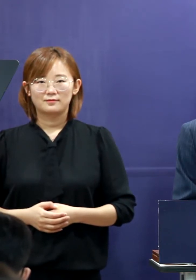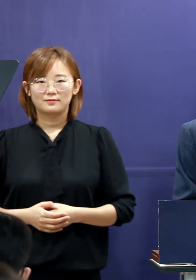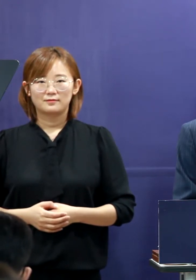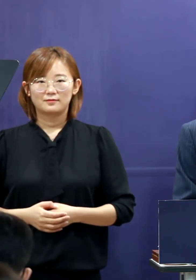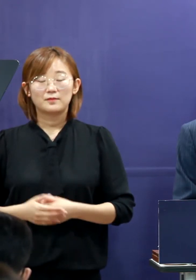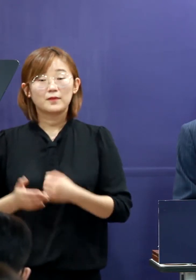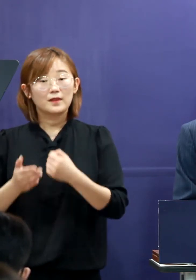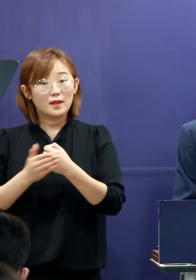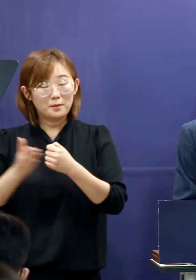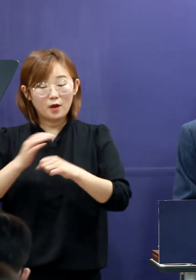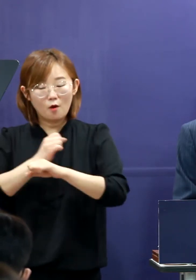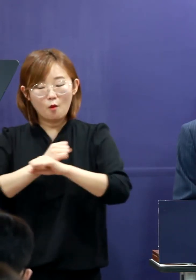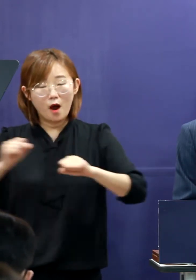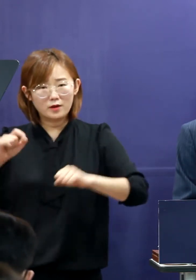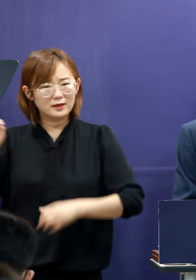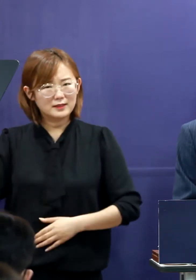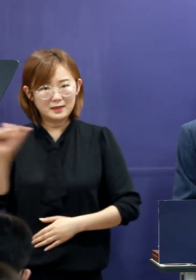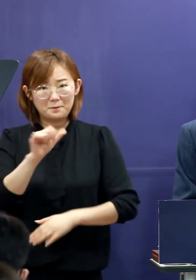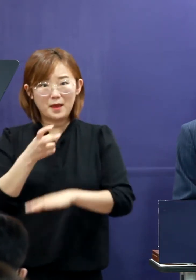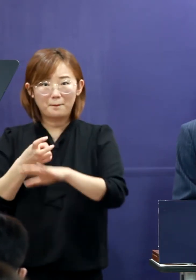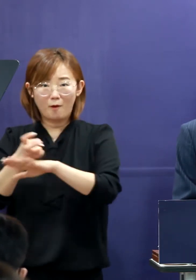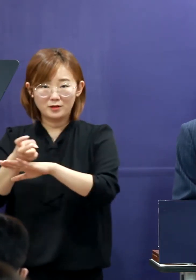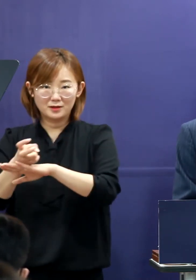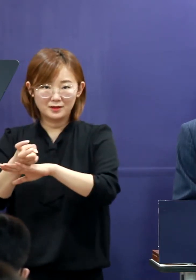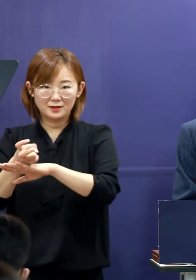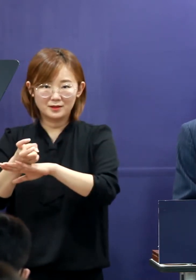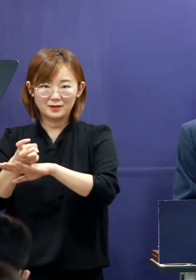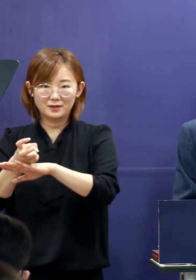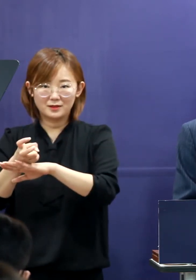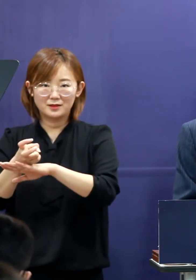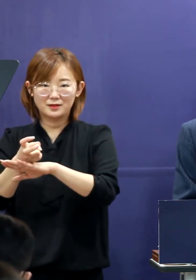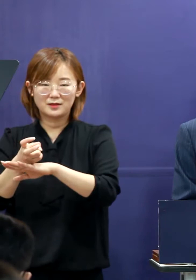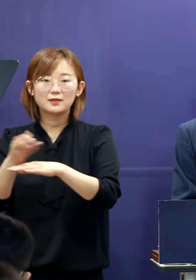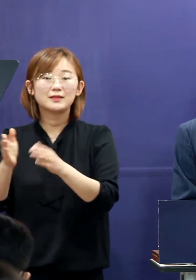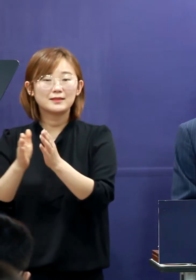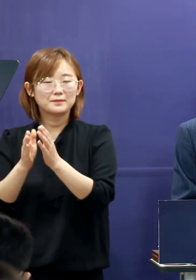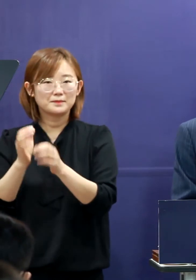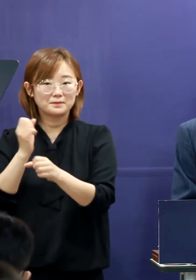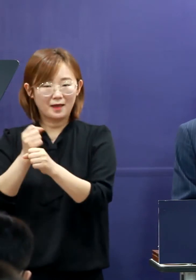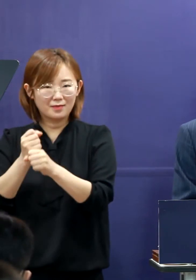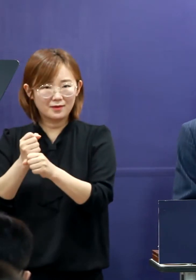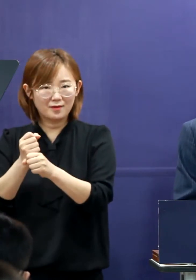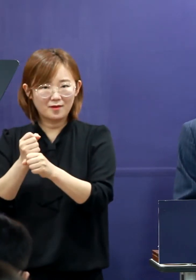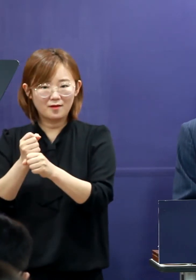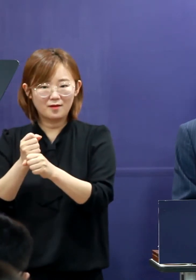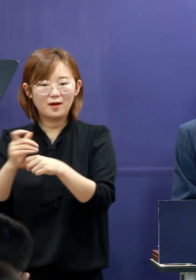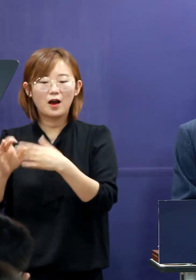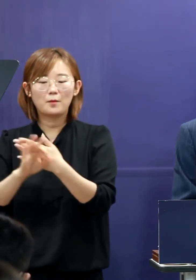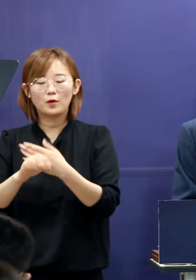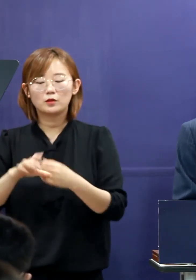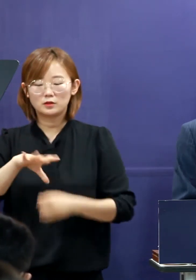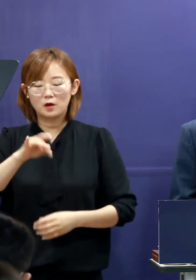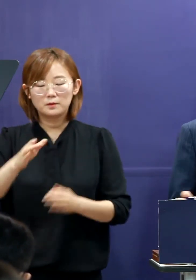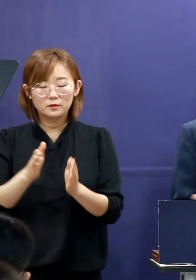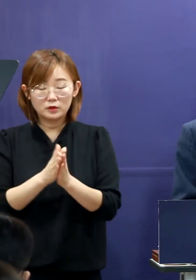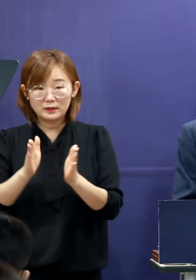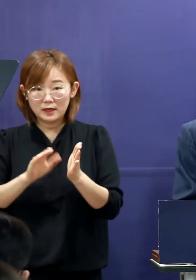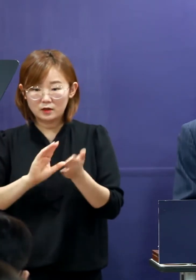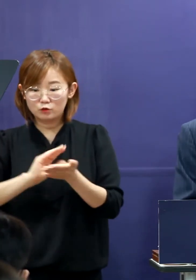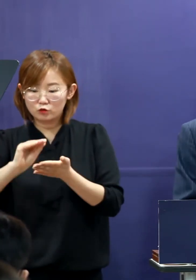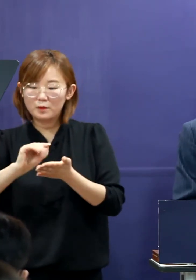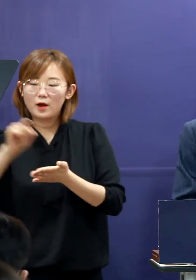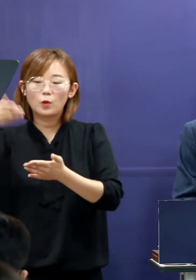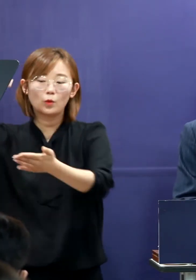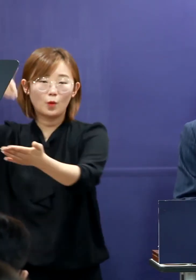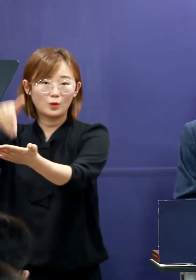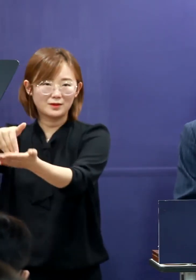우리가 광역 급행버스를 도입하면은 출발 지점하고 이제 도착 지점 간의 시간 간격을 좀